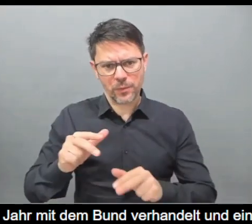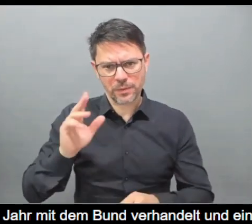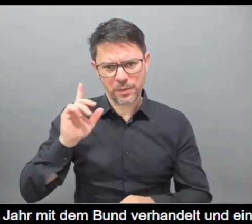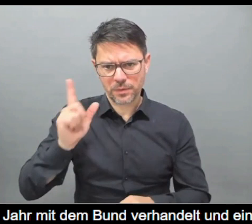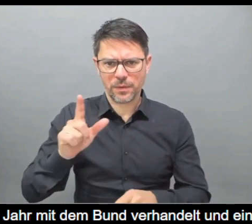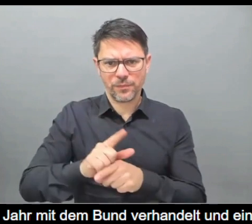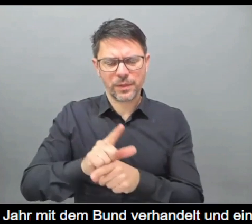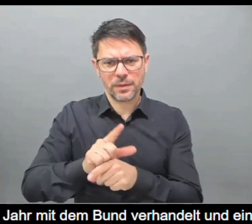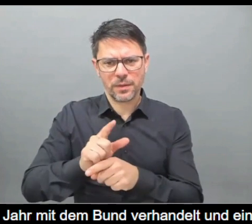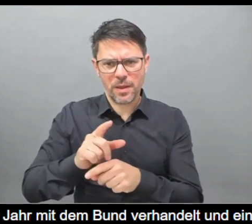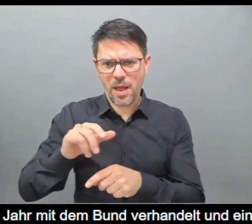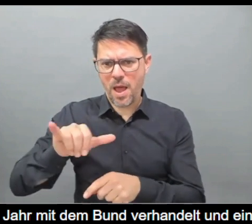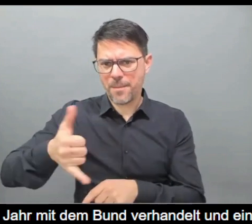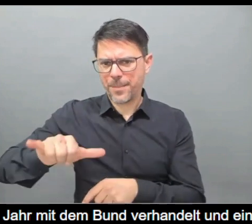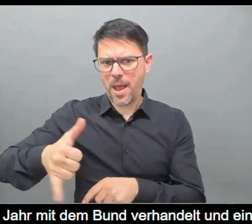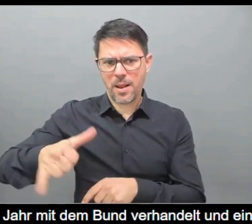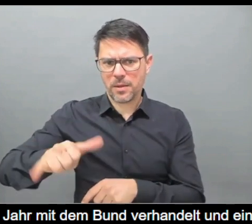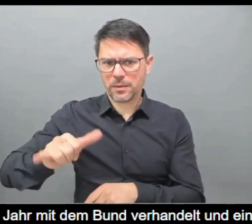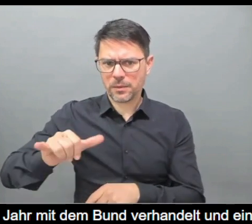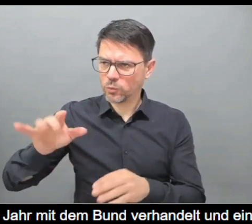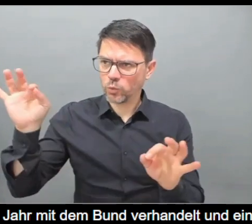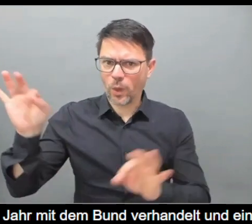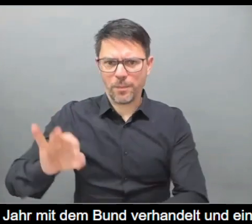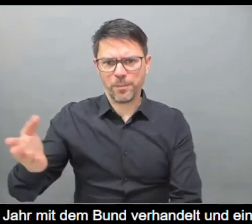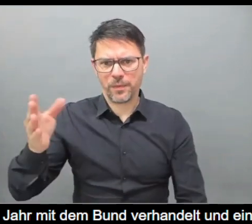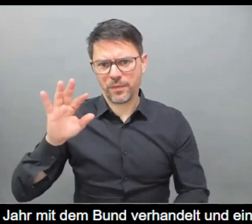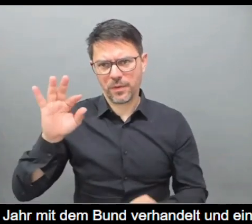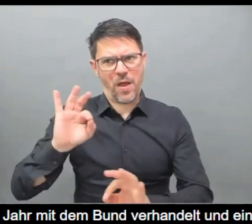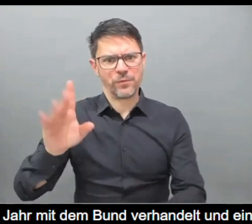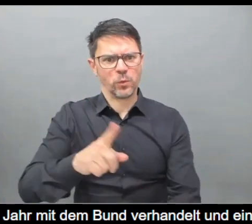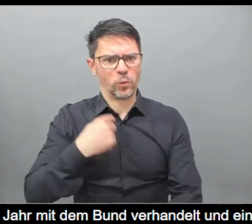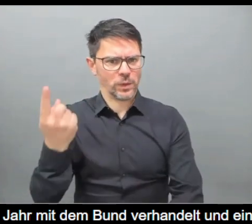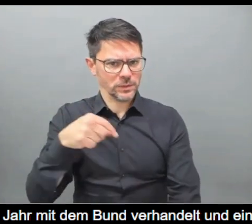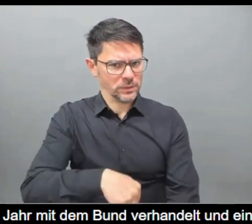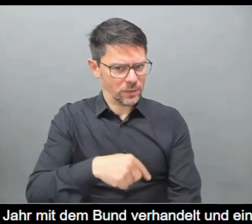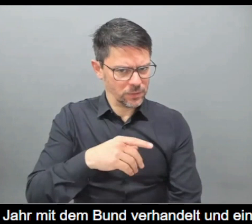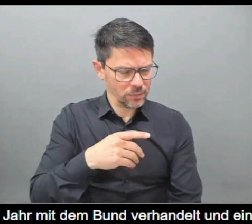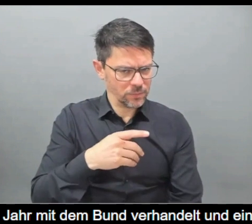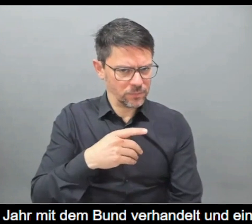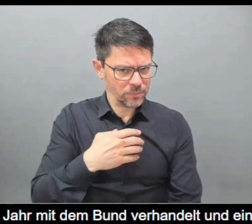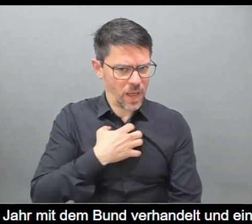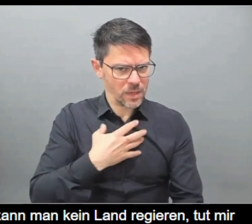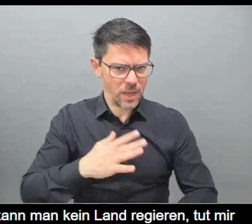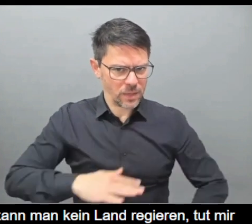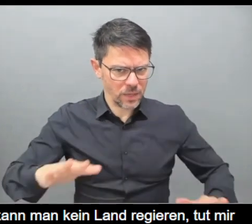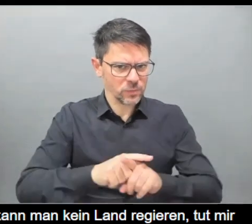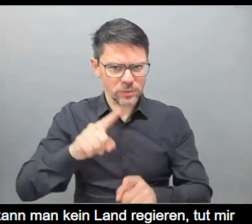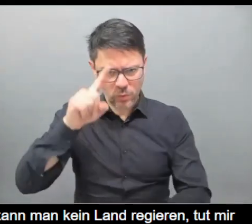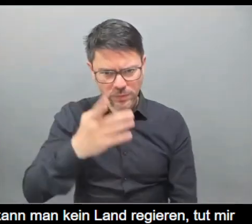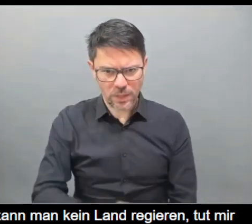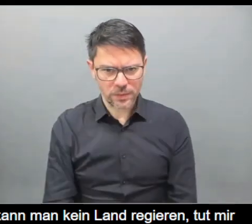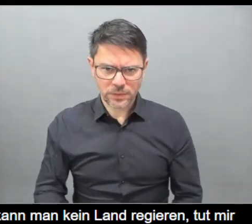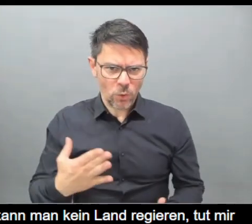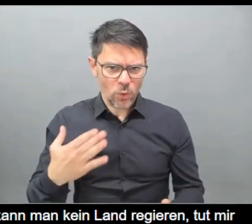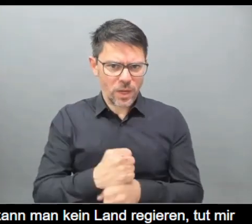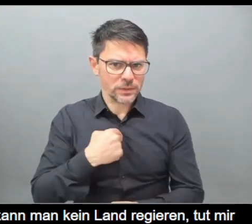Gedanken anregen. Die wurden bis dato mit einer GEMA-Bürokratie überzogen, dass sie hier Gebühren abführen mussten,